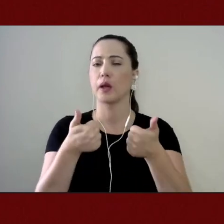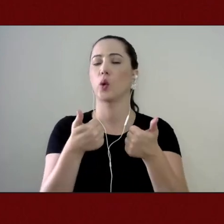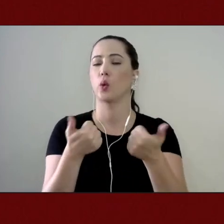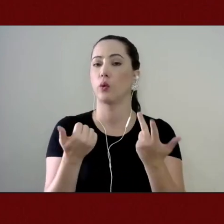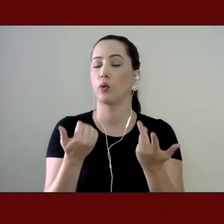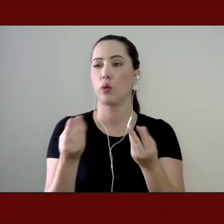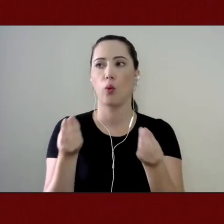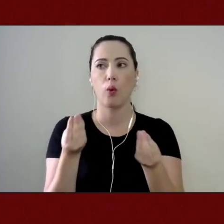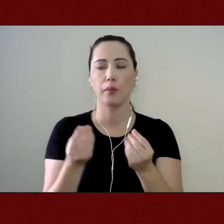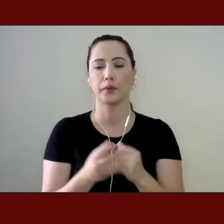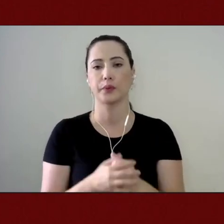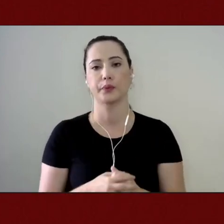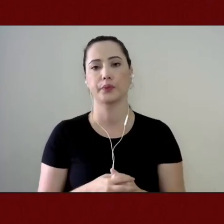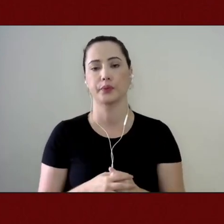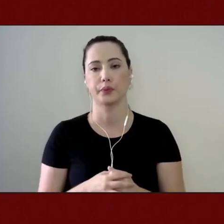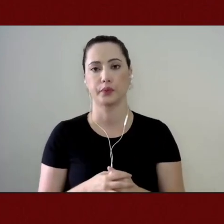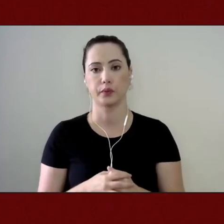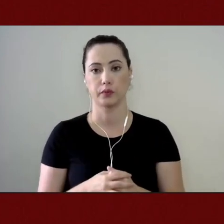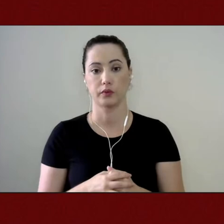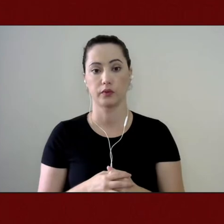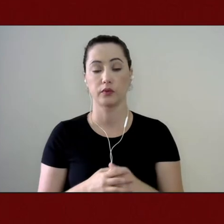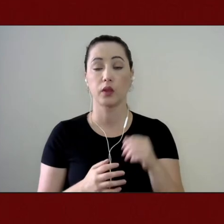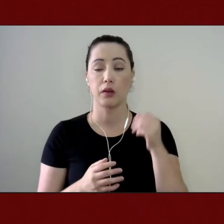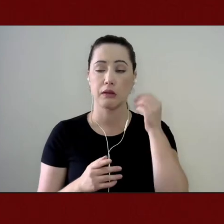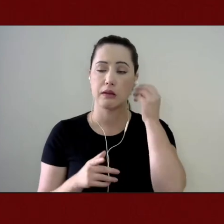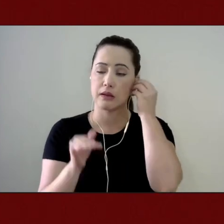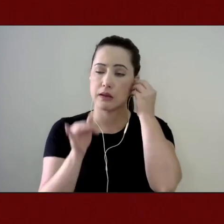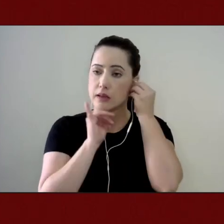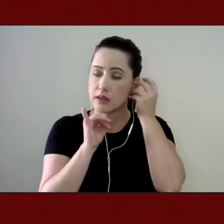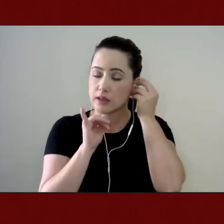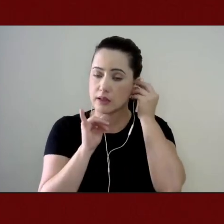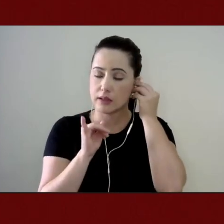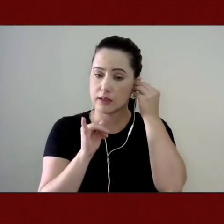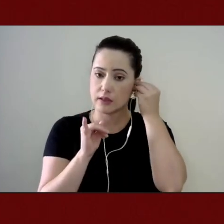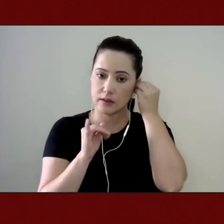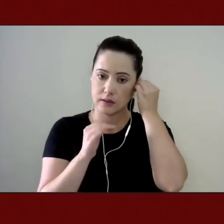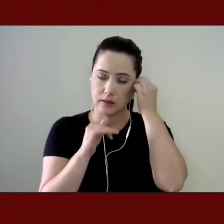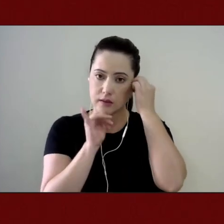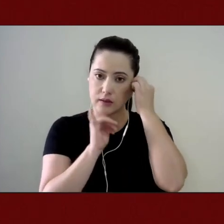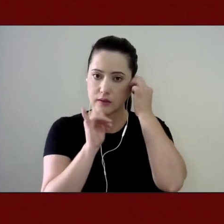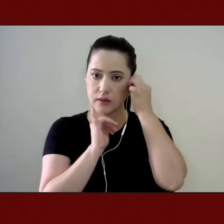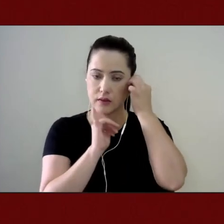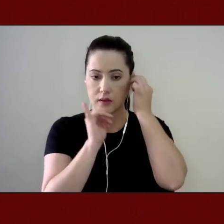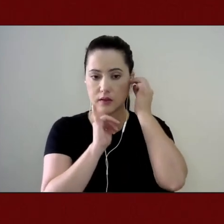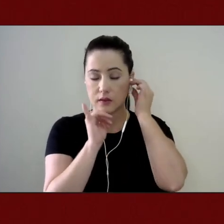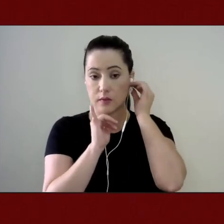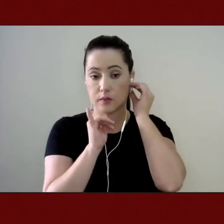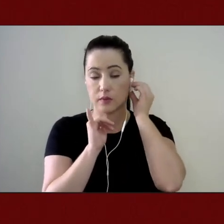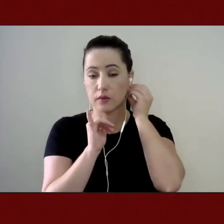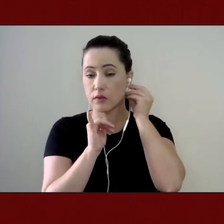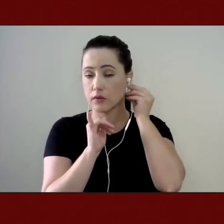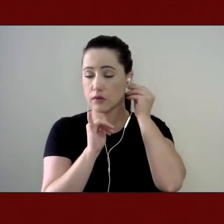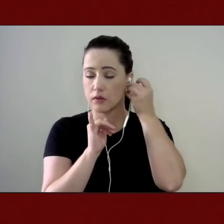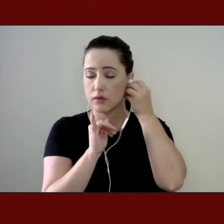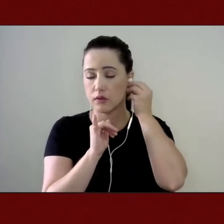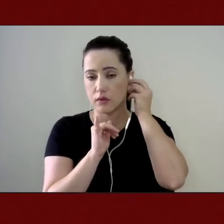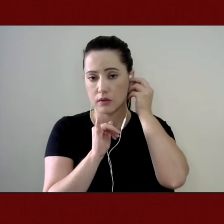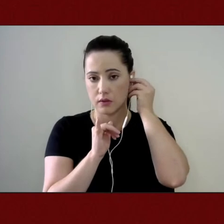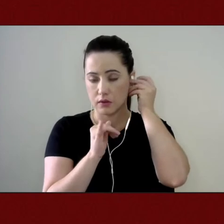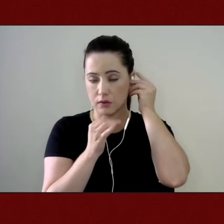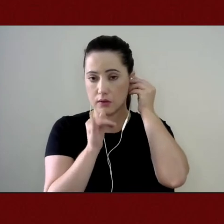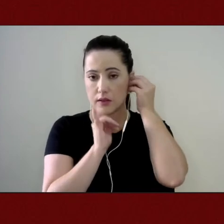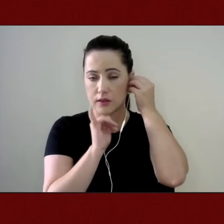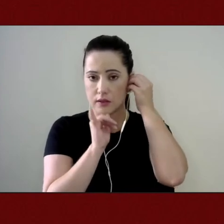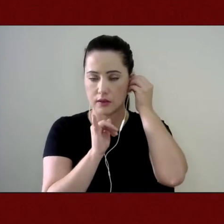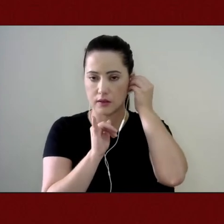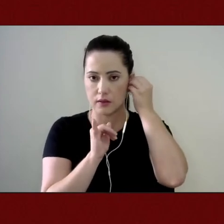é com relação a direitos que são para as classes organizadas e os que não são. Né? Dois exemplos